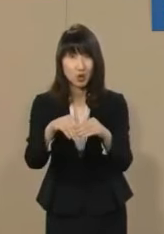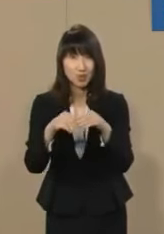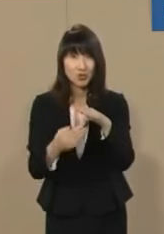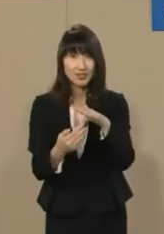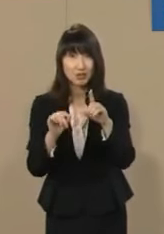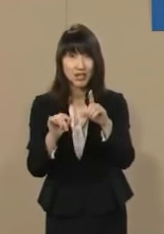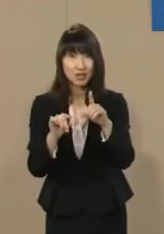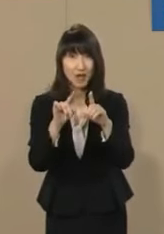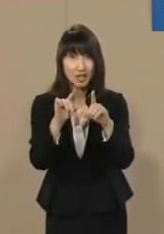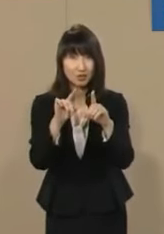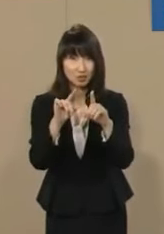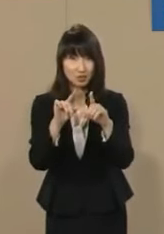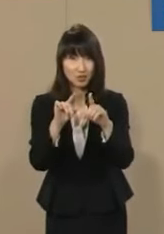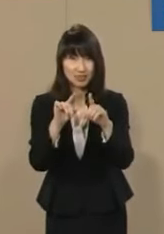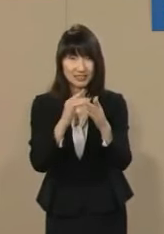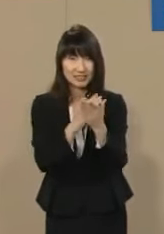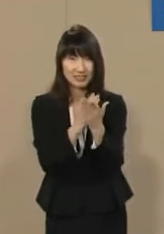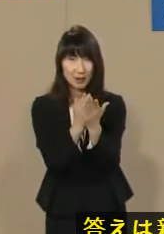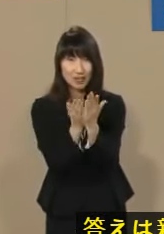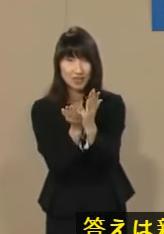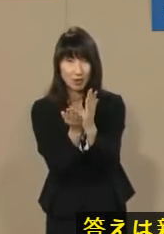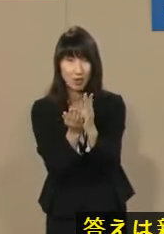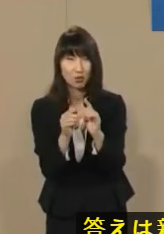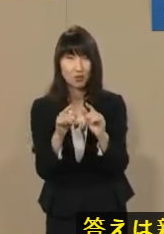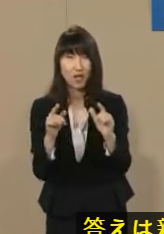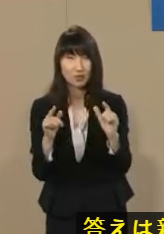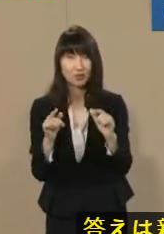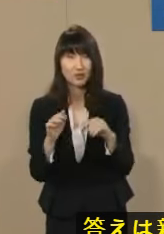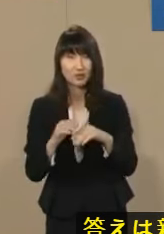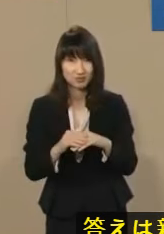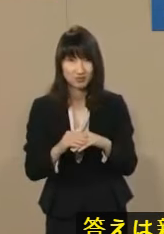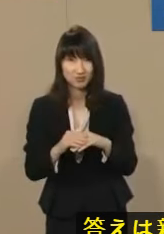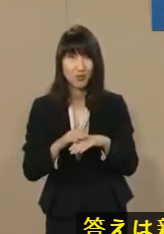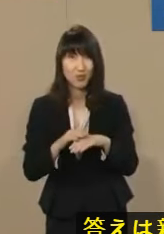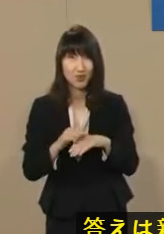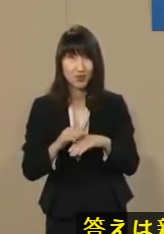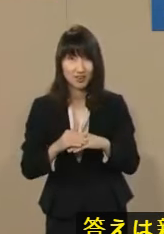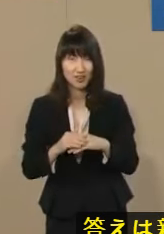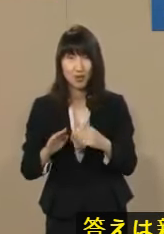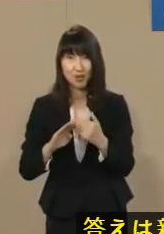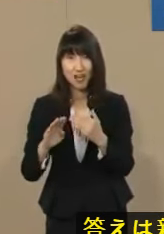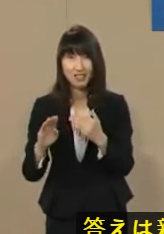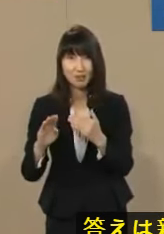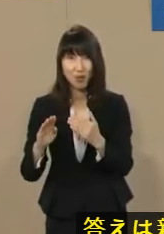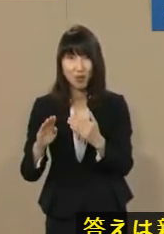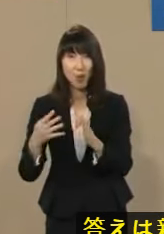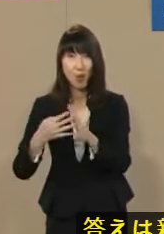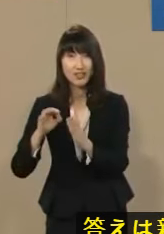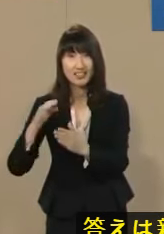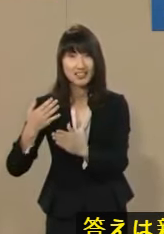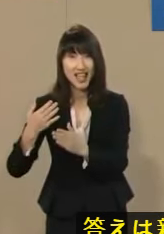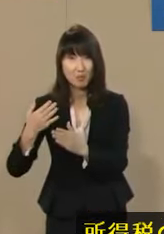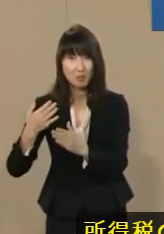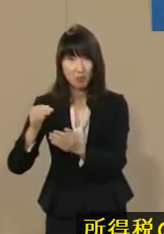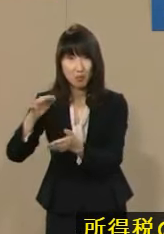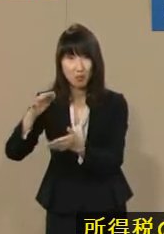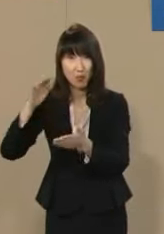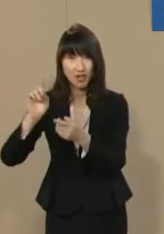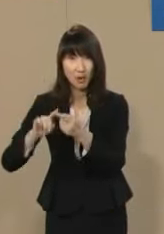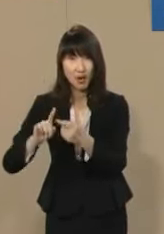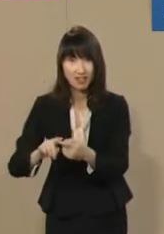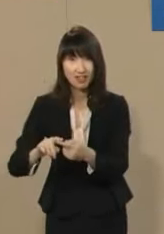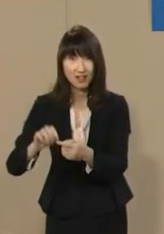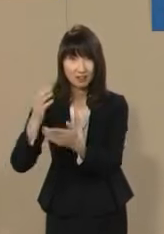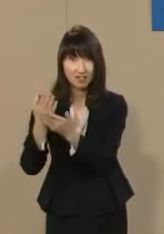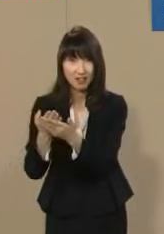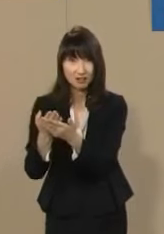率を上げる、刻みを増やす、要は累進性の強化。他にも法人税の累進性の導入、これ